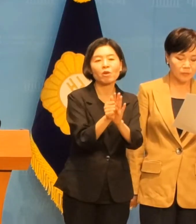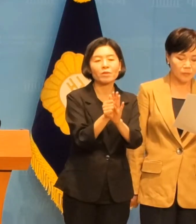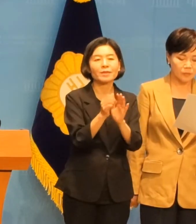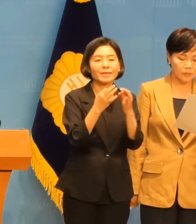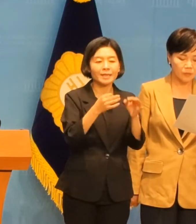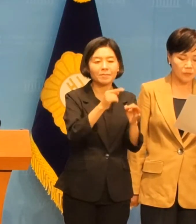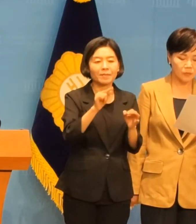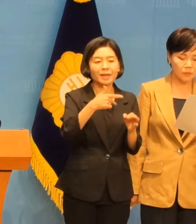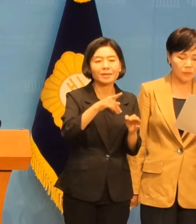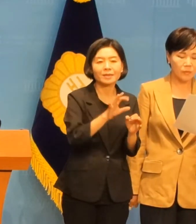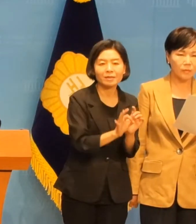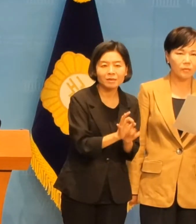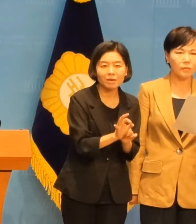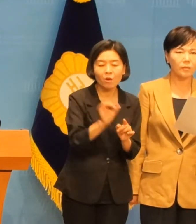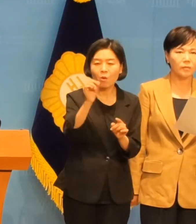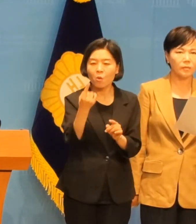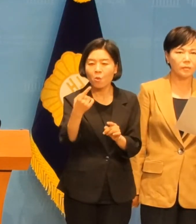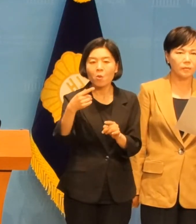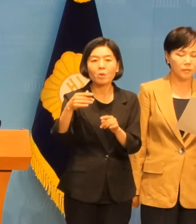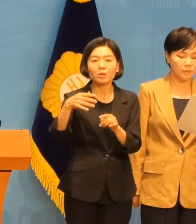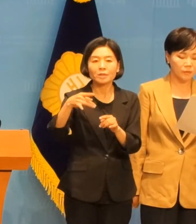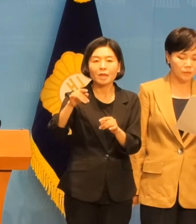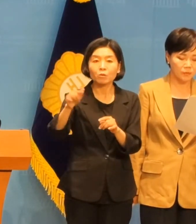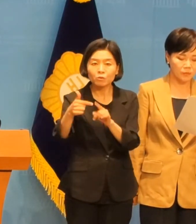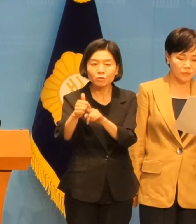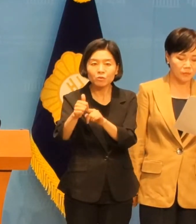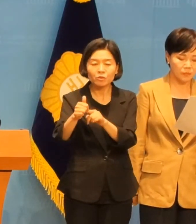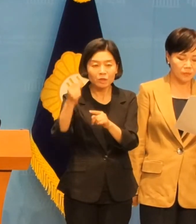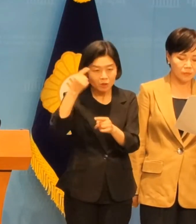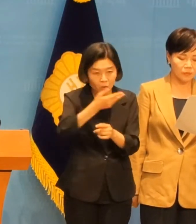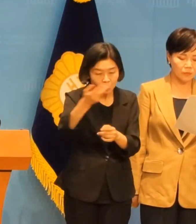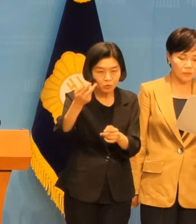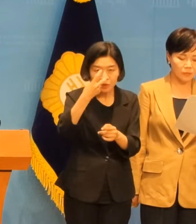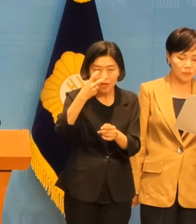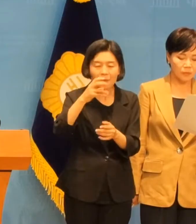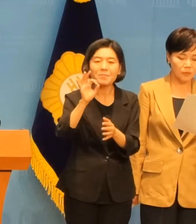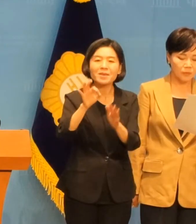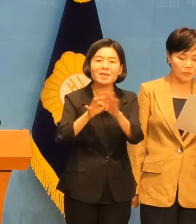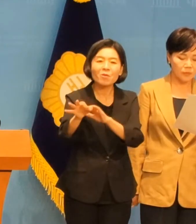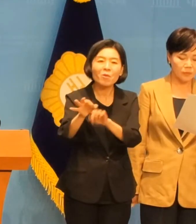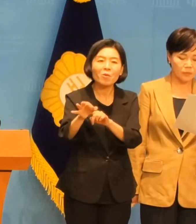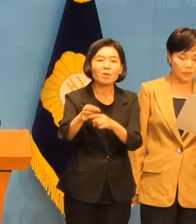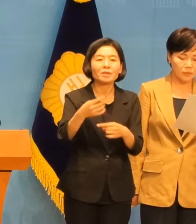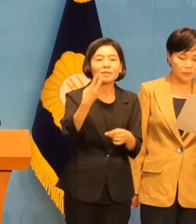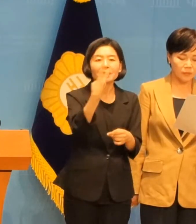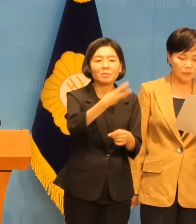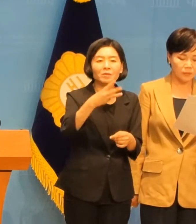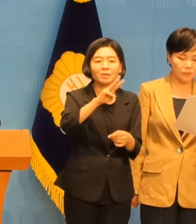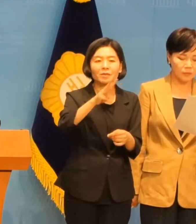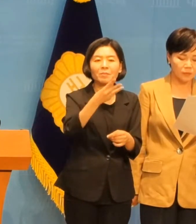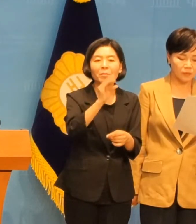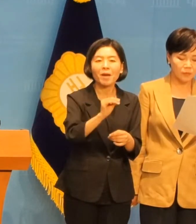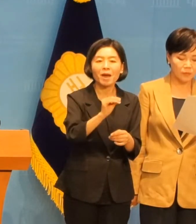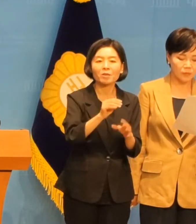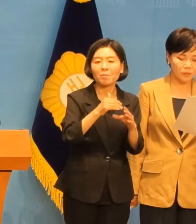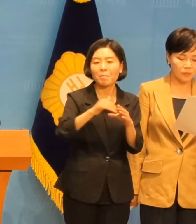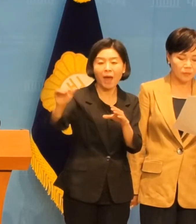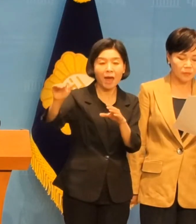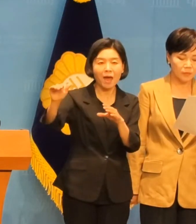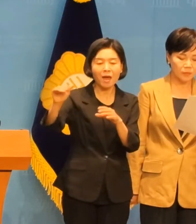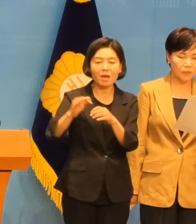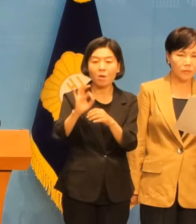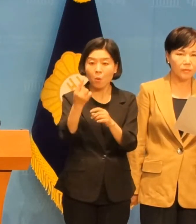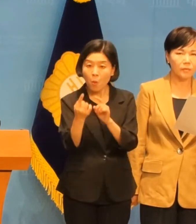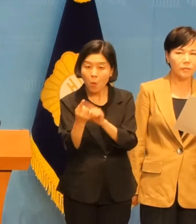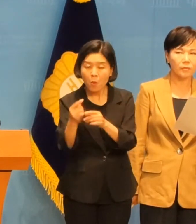씨가 오세훈의 서울시장 여론조사 비용으로 총 3,300만 원을 송금했다고 하는데, 오 시장이 선관위에